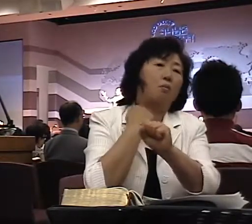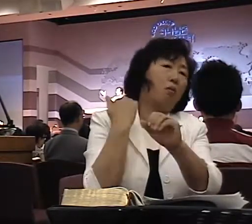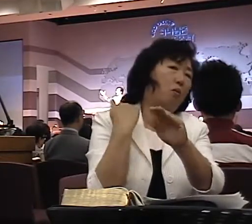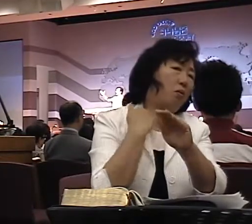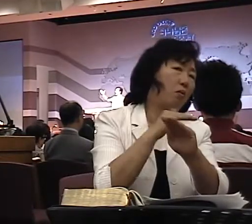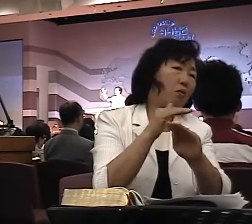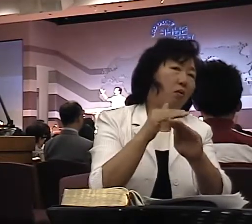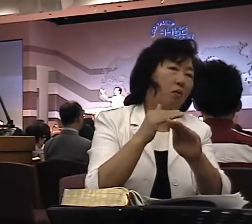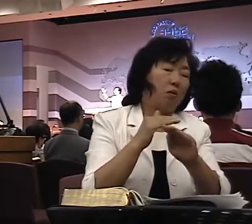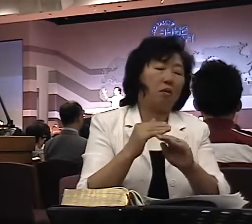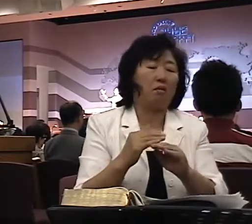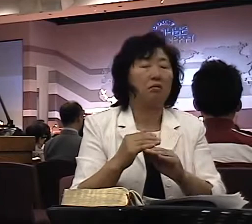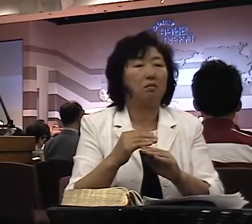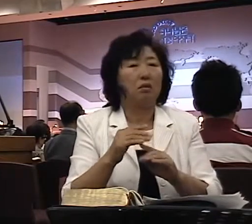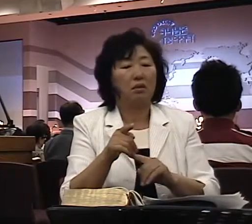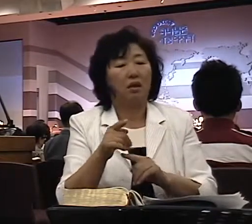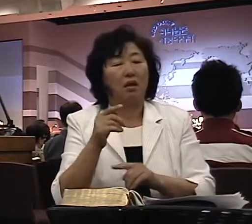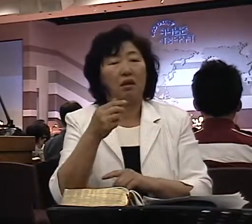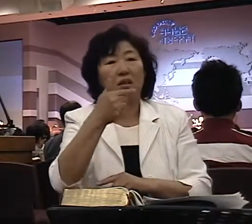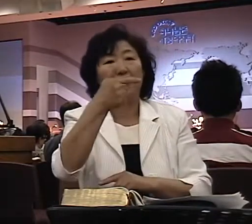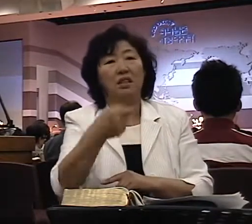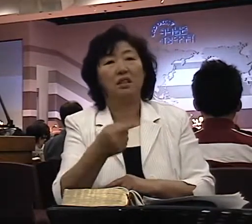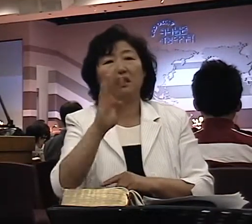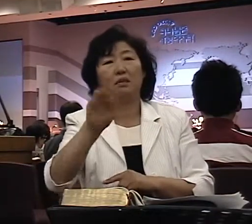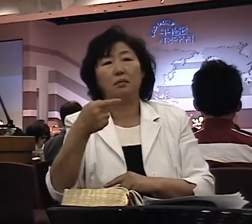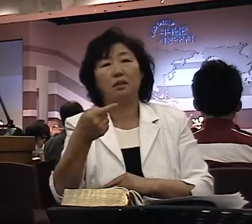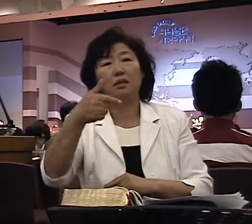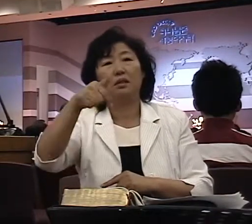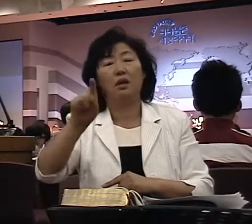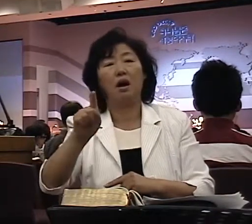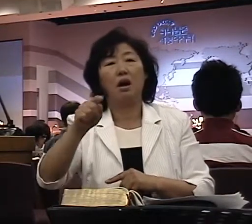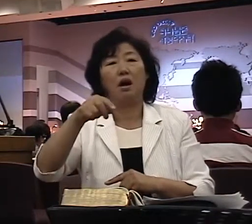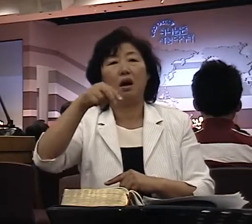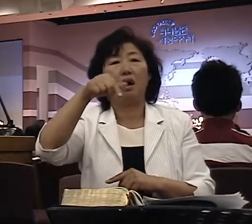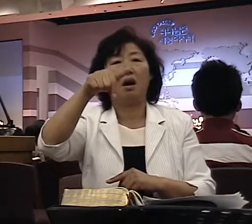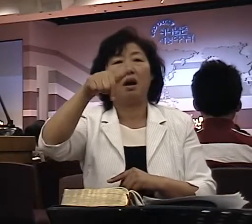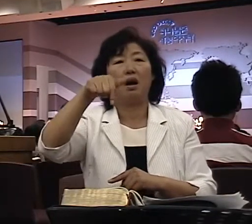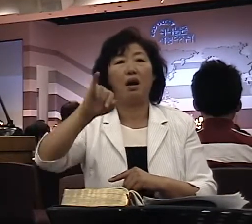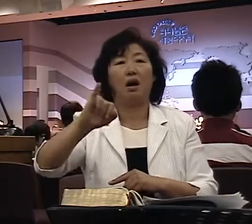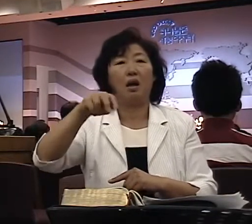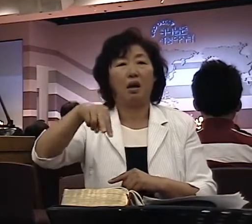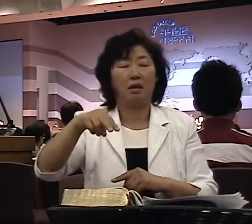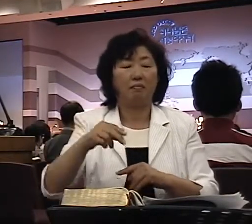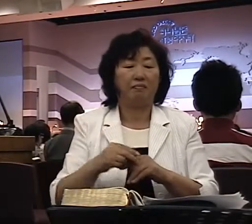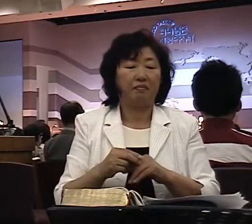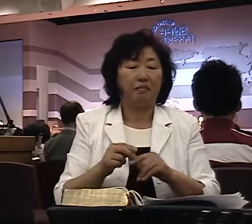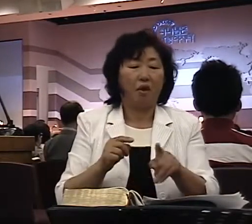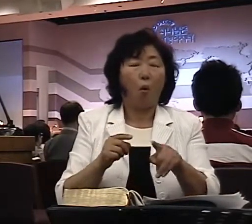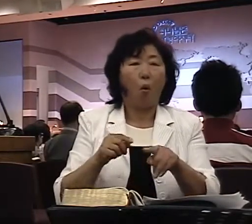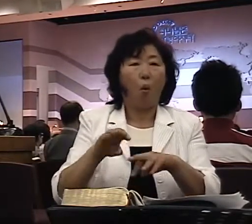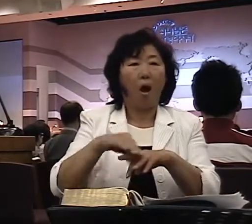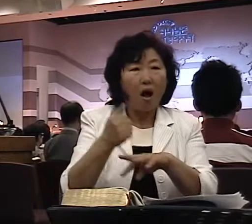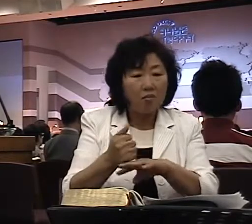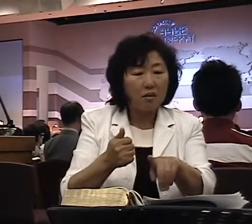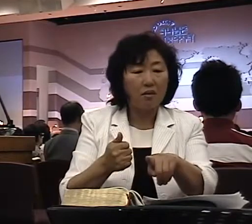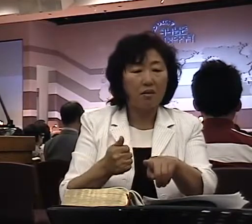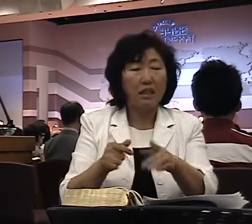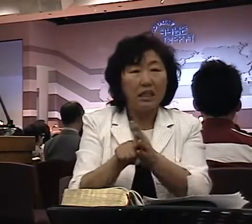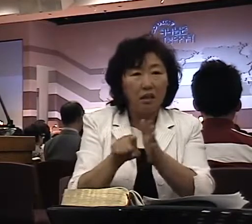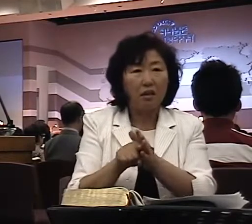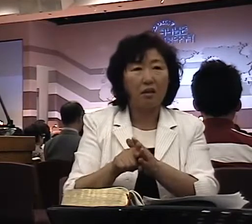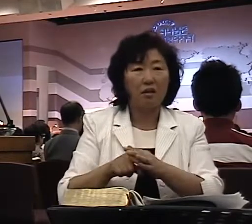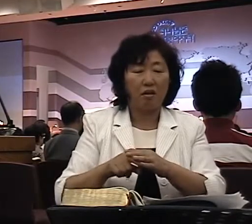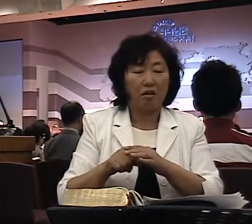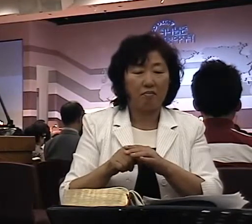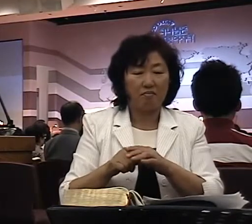친구가 느부갓네살 왕이 만든 우상 앞에 신앙의 순결을 지키려다가 절하지 않았을 때 나중에 풀무로